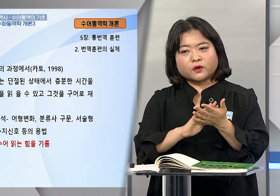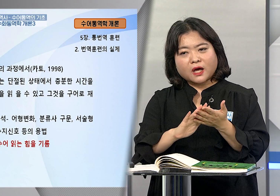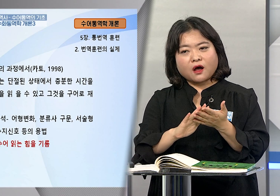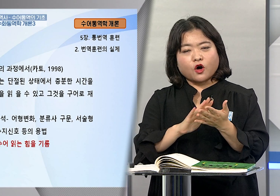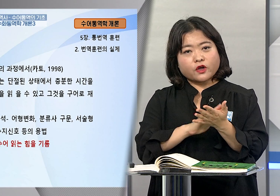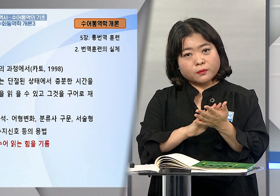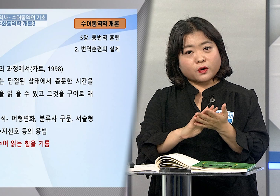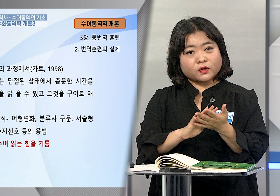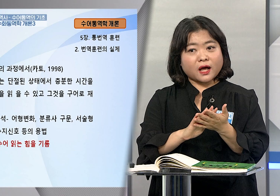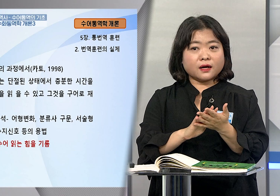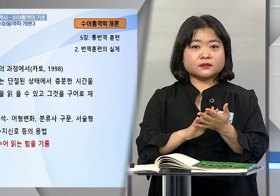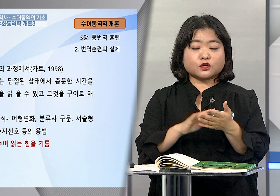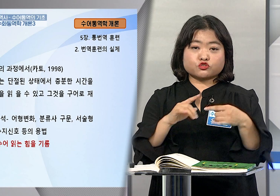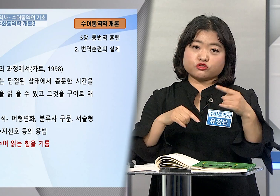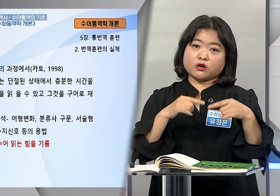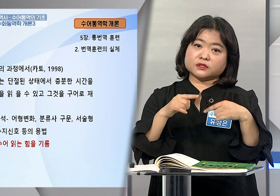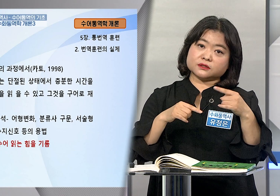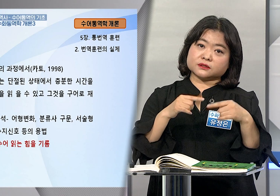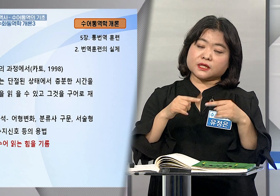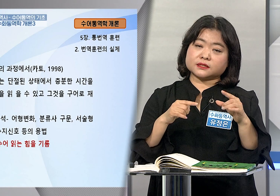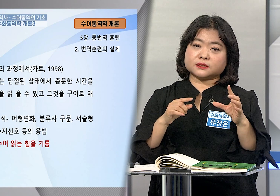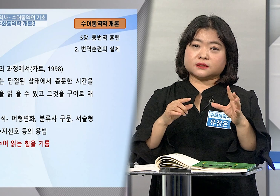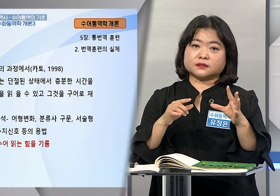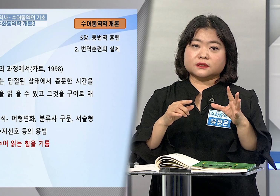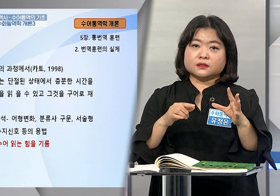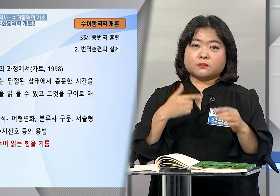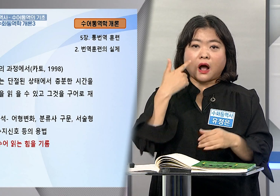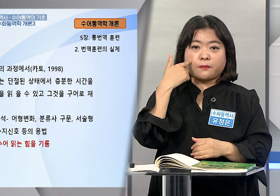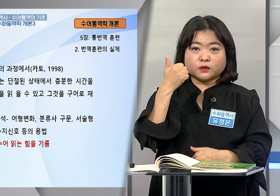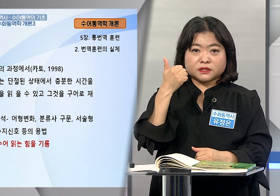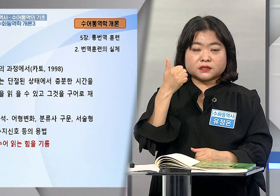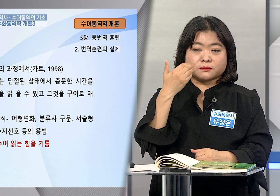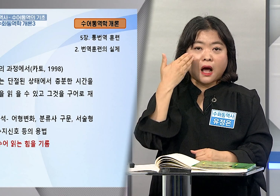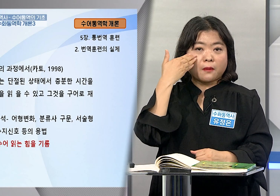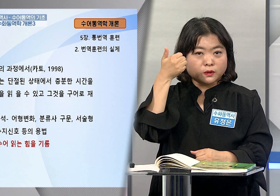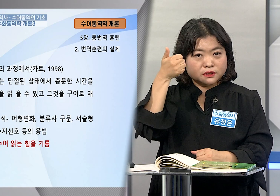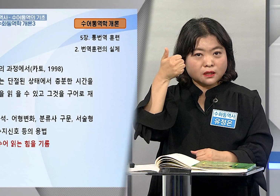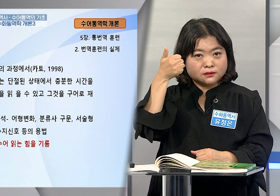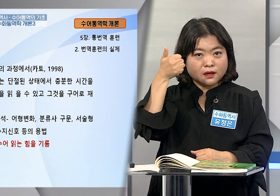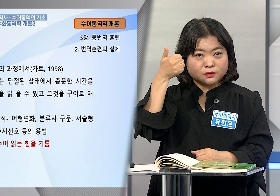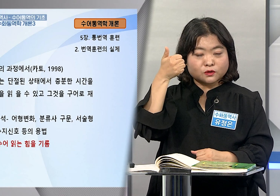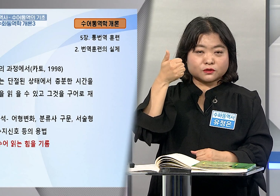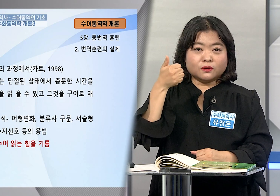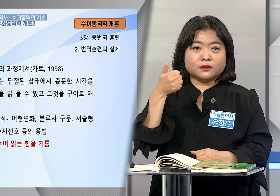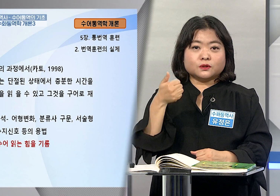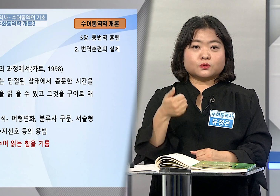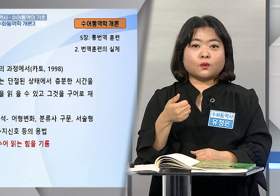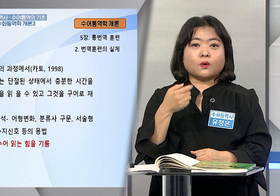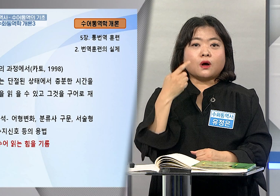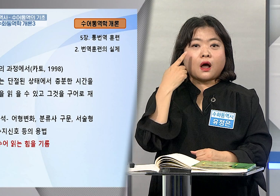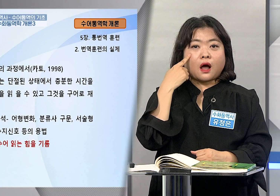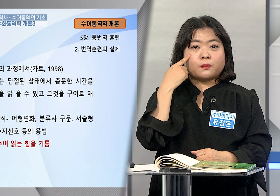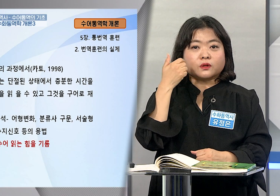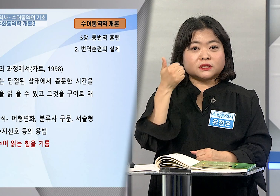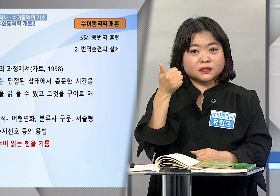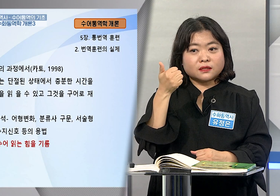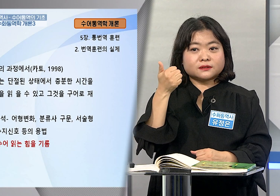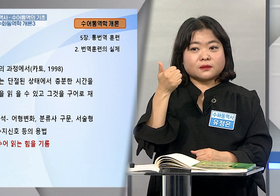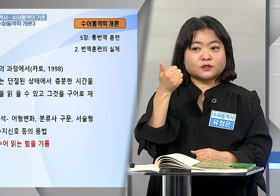변화, 그러니까 수어는 사실 뭐 아버지지만 아버지 하는 사람이 있거든요. 또 아버지 하는 사람이